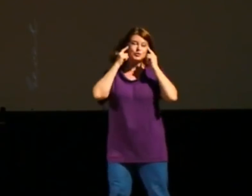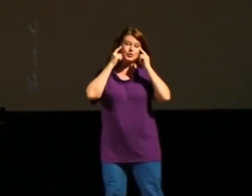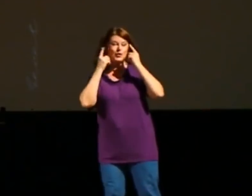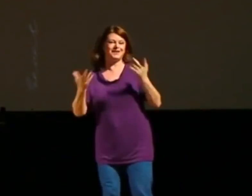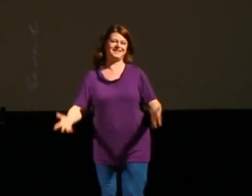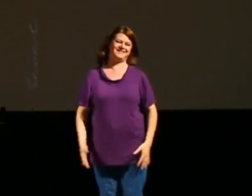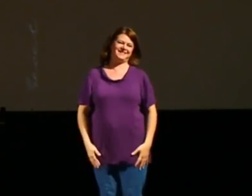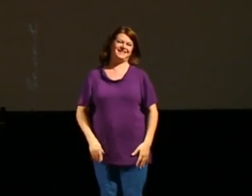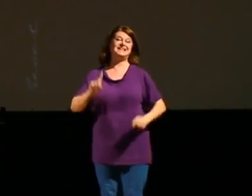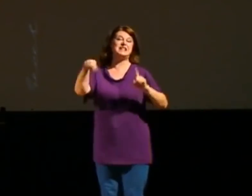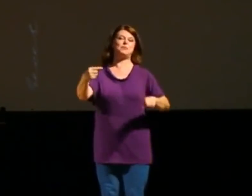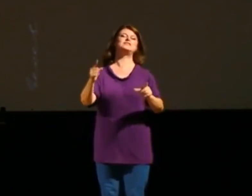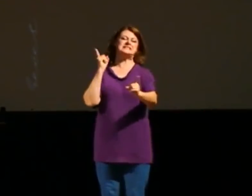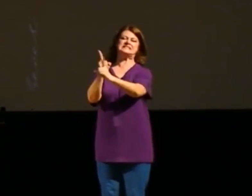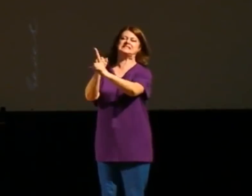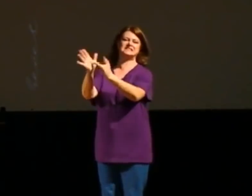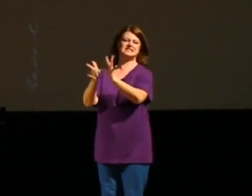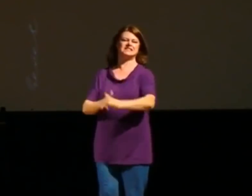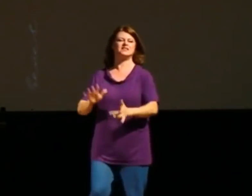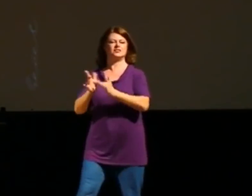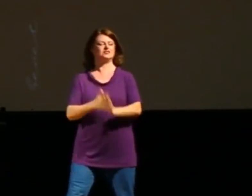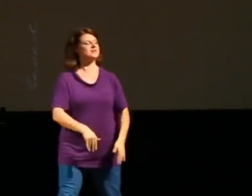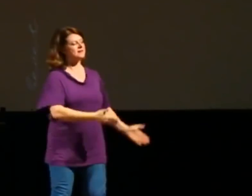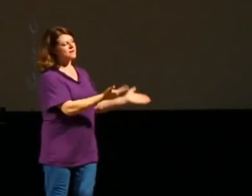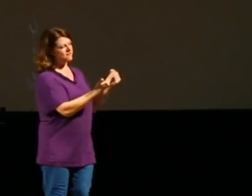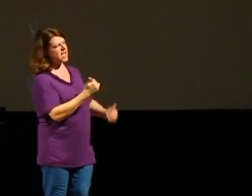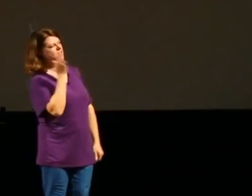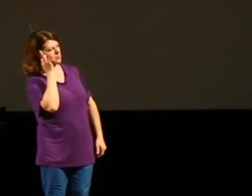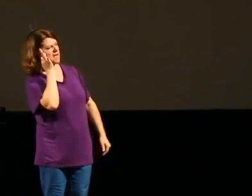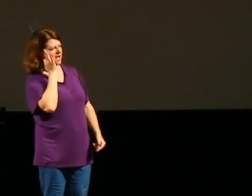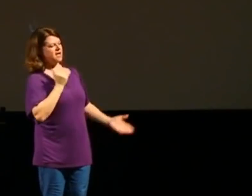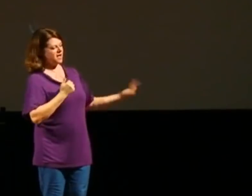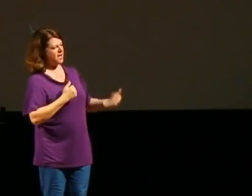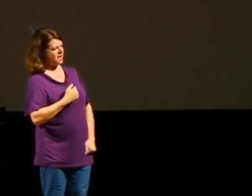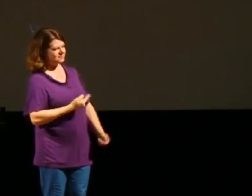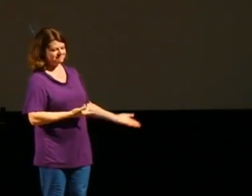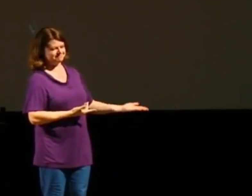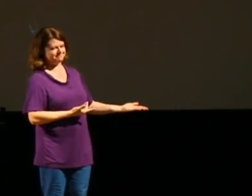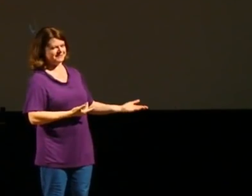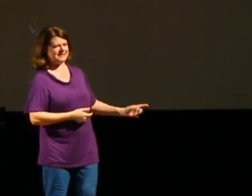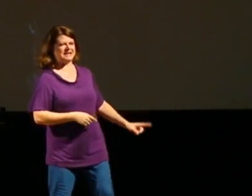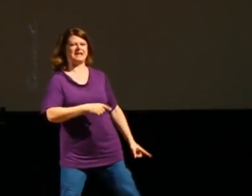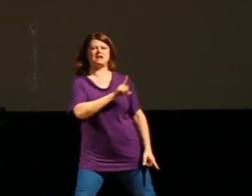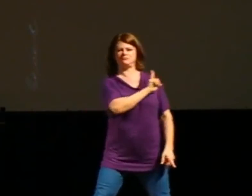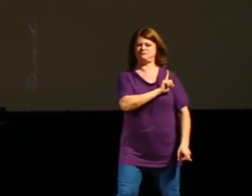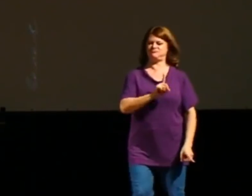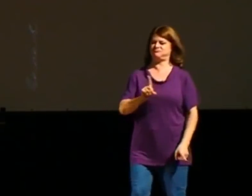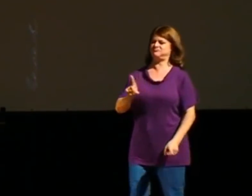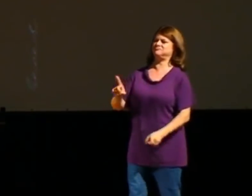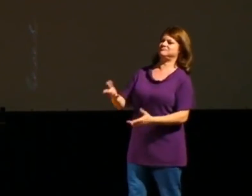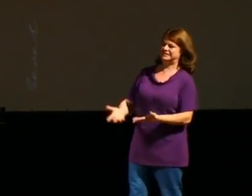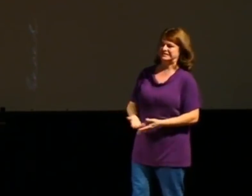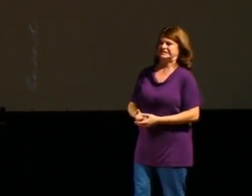Tomézão, porque você viu, você creu. Mas bem-aventurados que não viram e vão